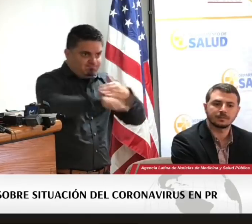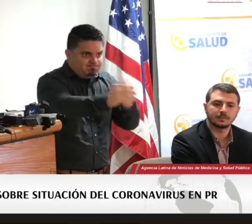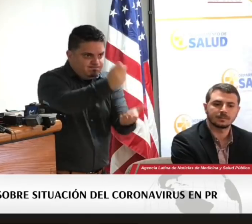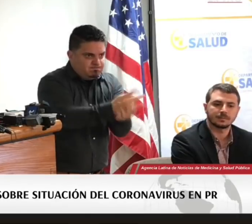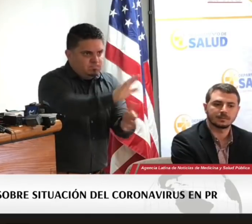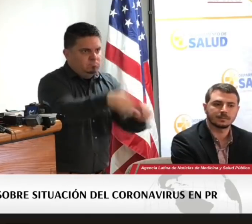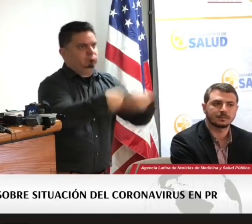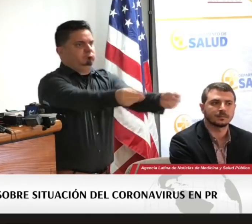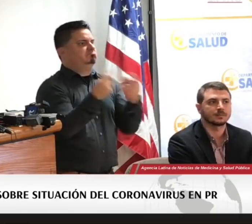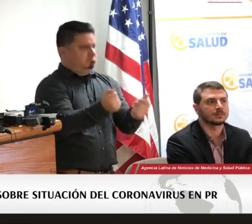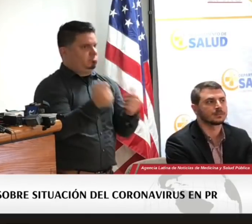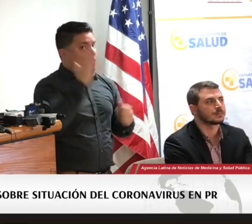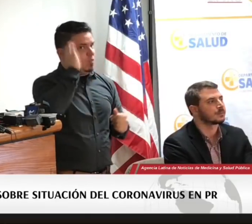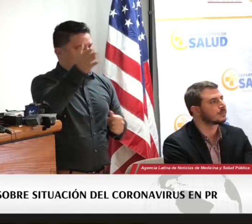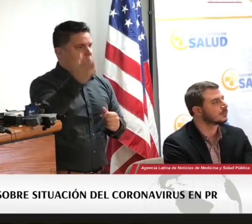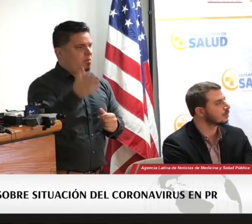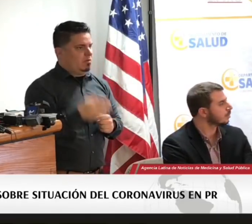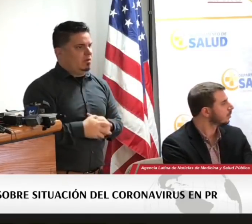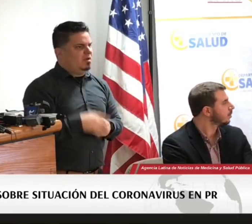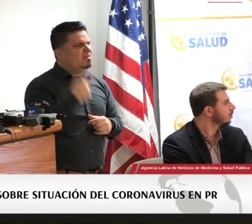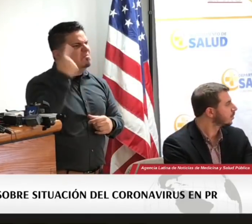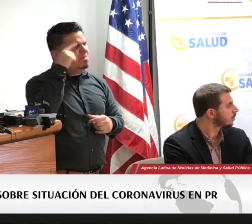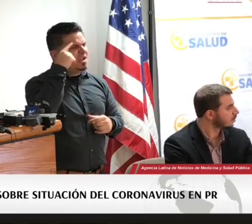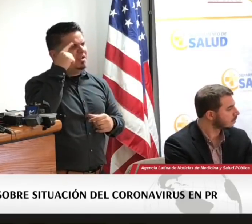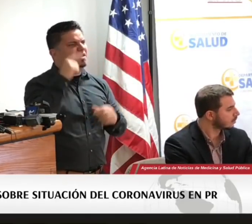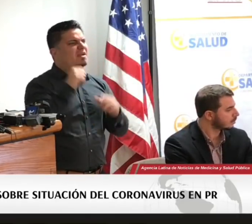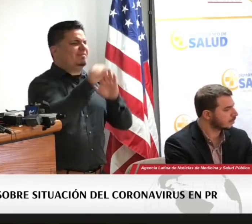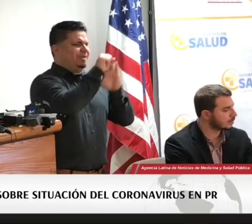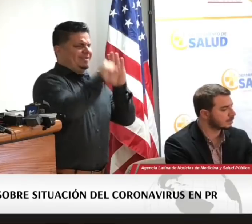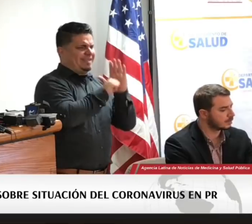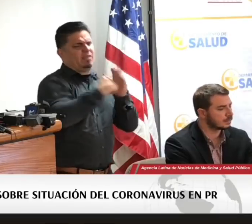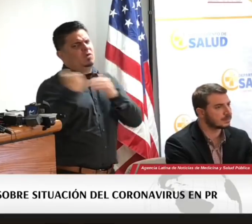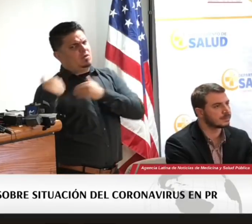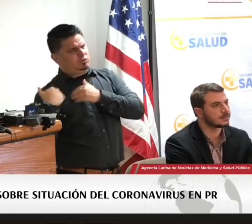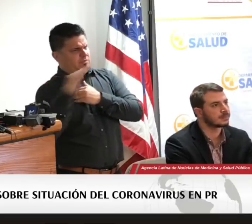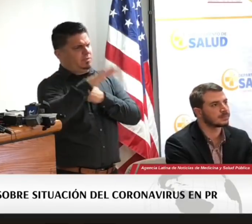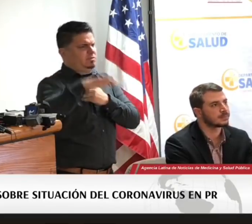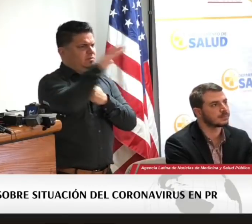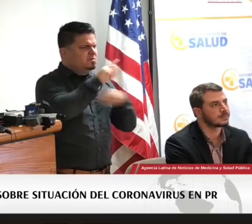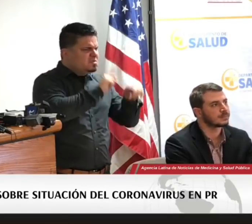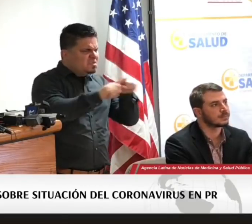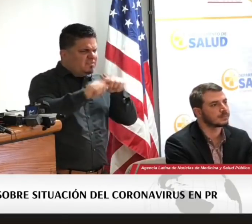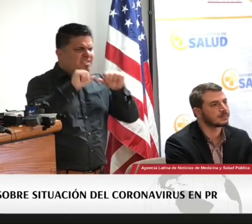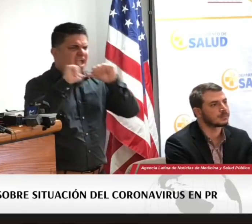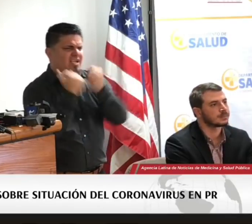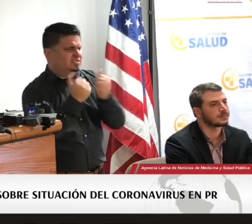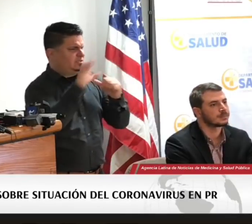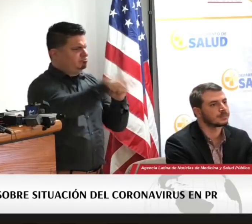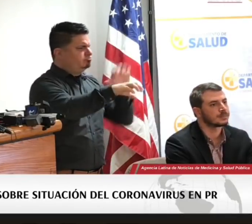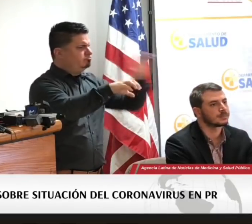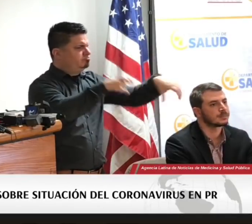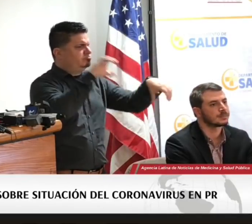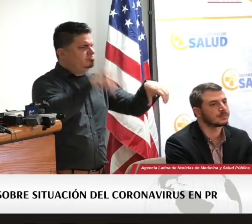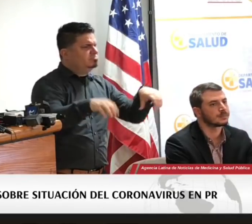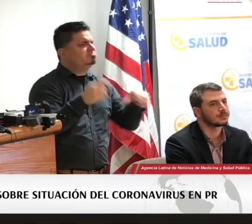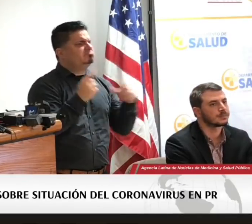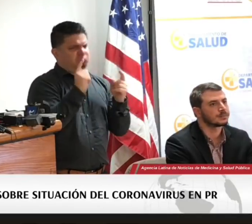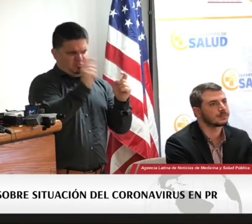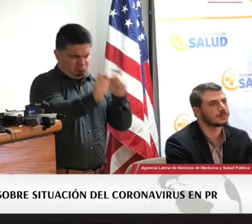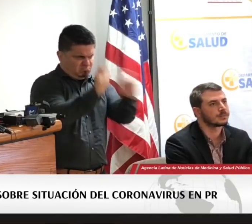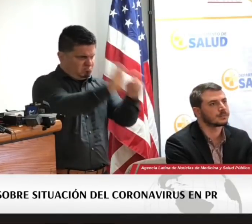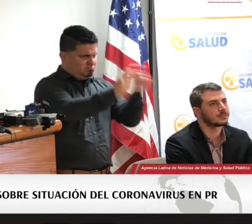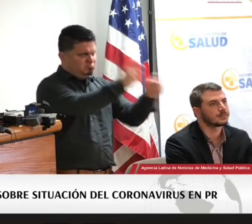encuentran en poder del Estado porque son diferentes agencias que son las que las emiten. Así que más adelante el